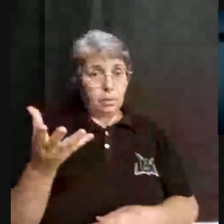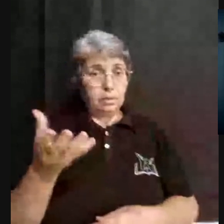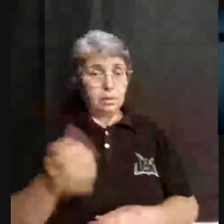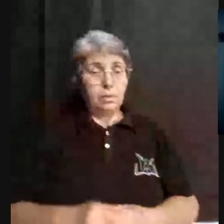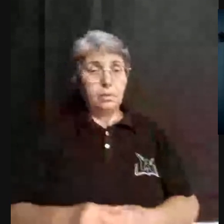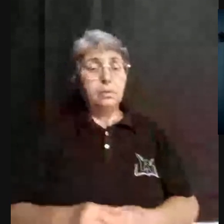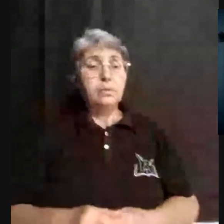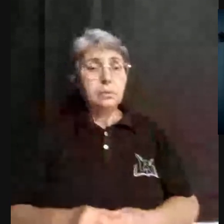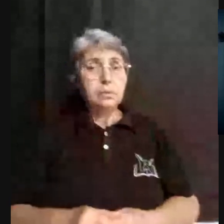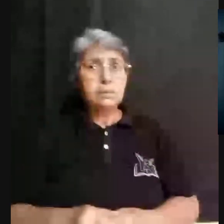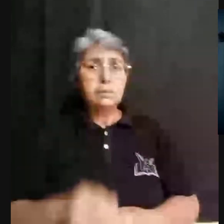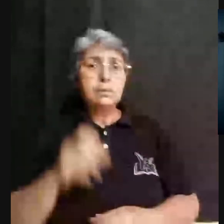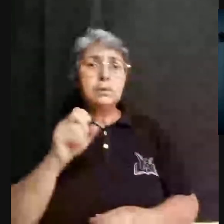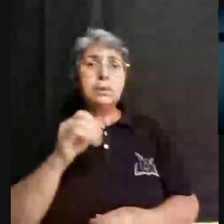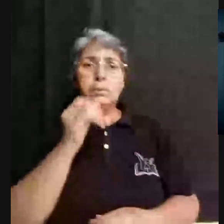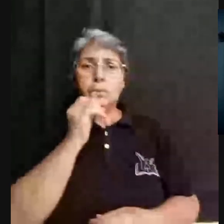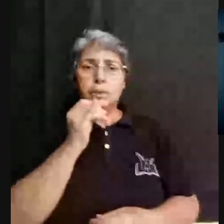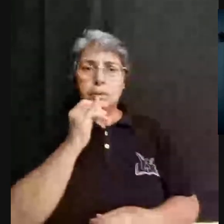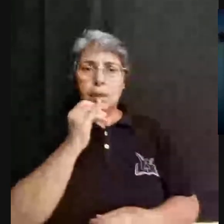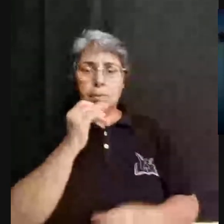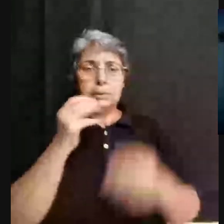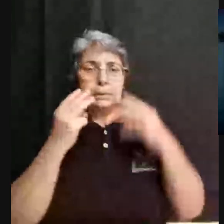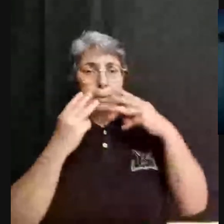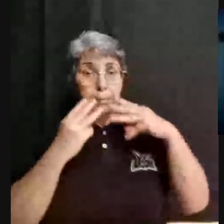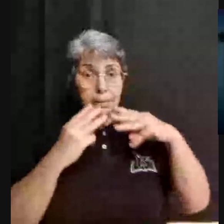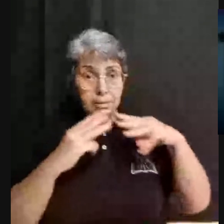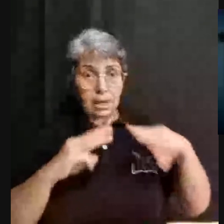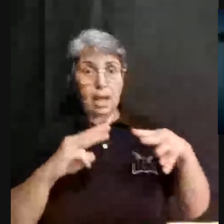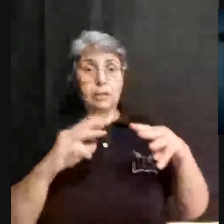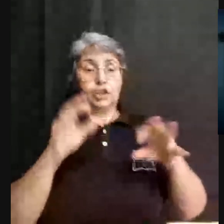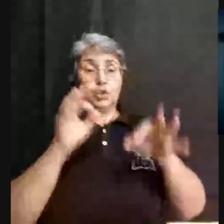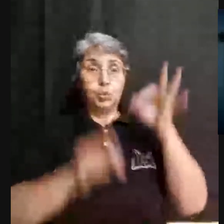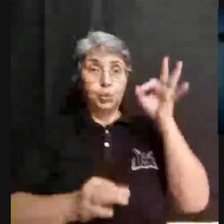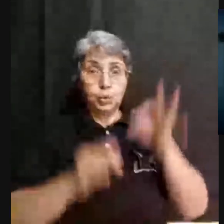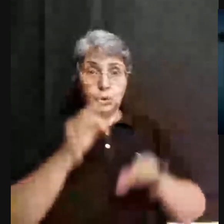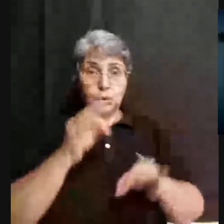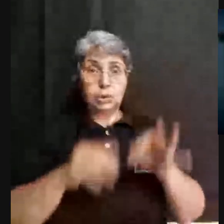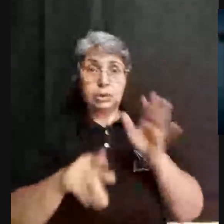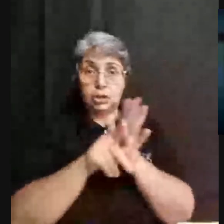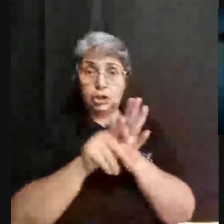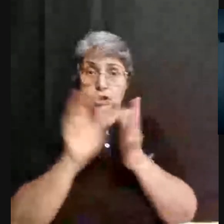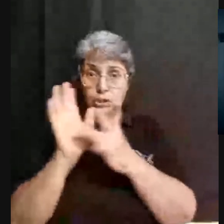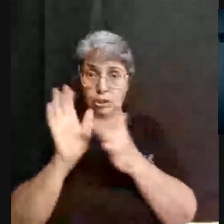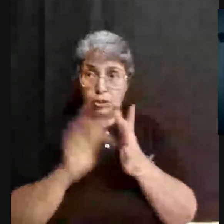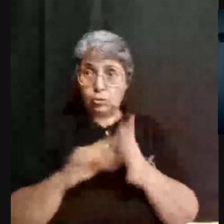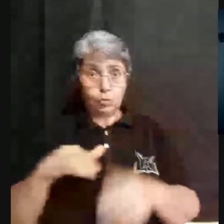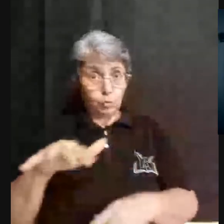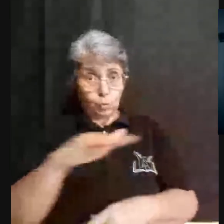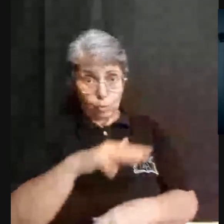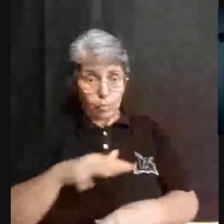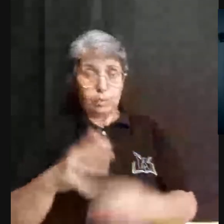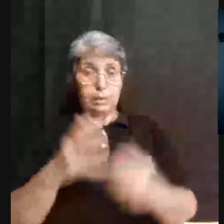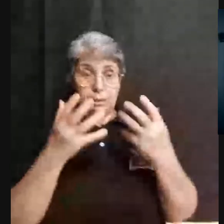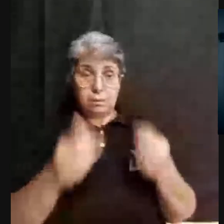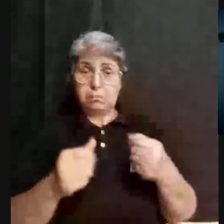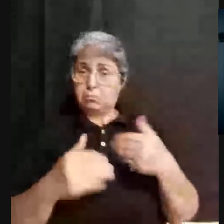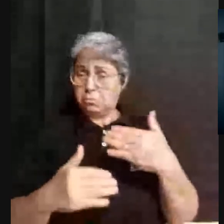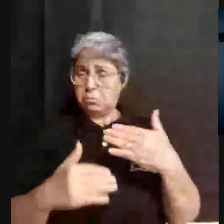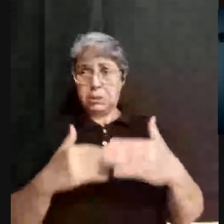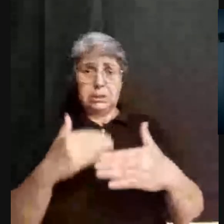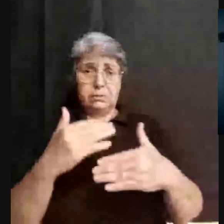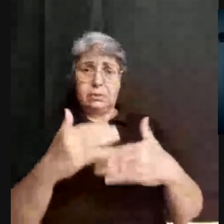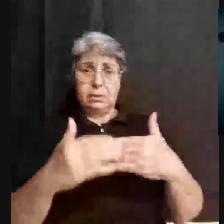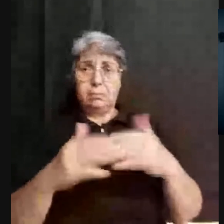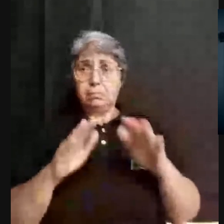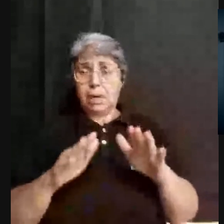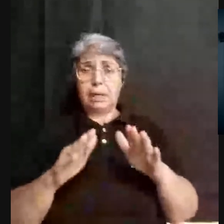se a mensagem da justiça de Cristo tivesse sido aceitada, ótimo, as coisas seguiriam o seu rumo. Não foi aceita,